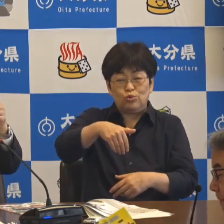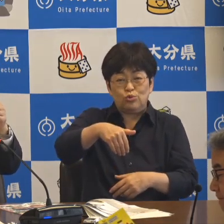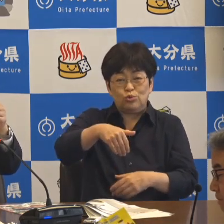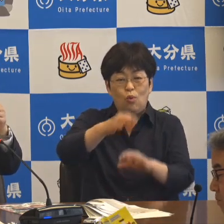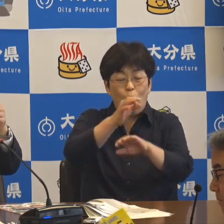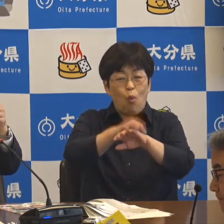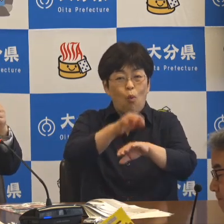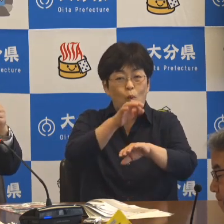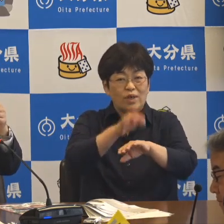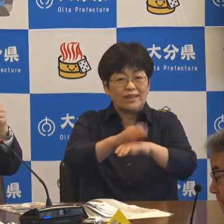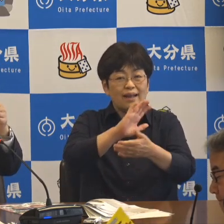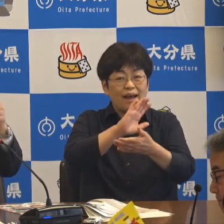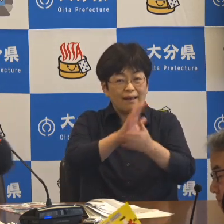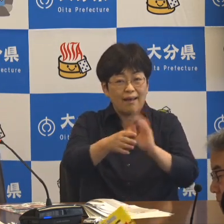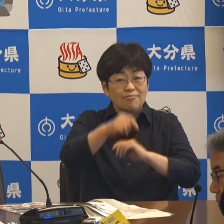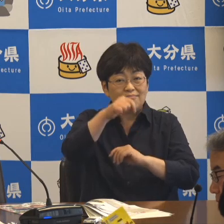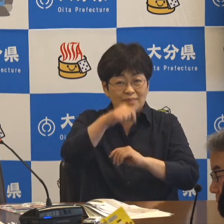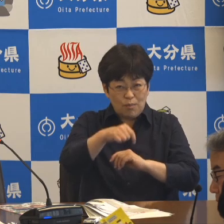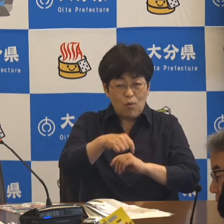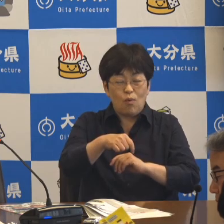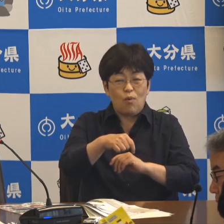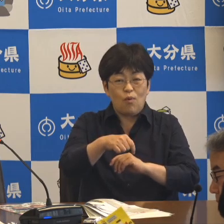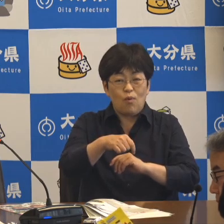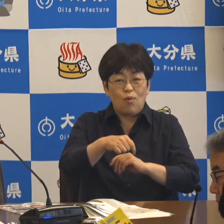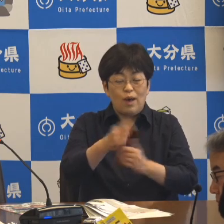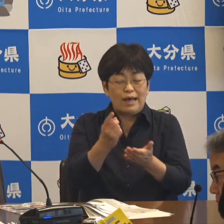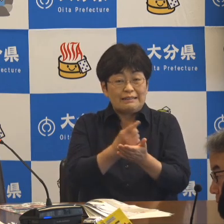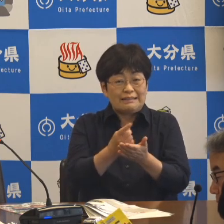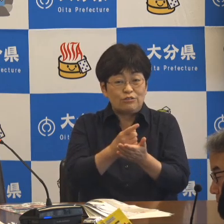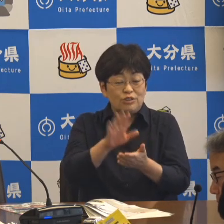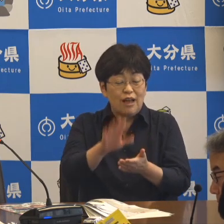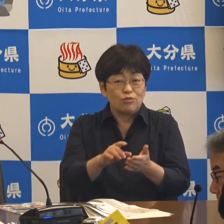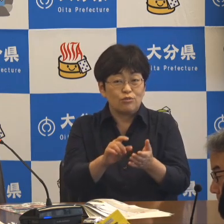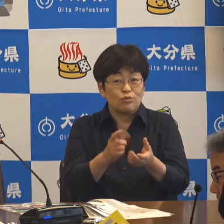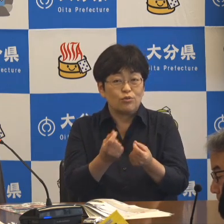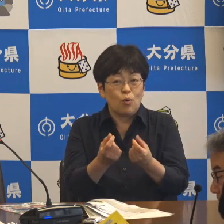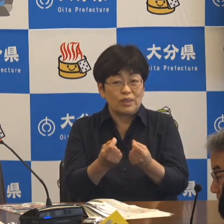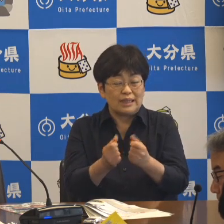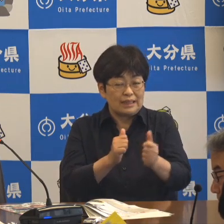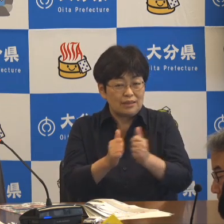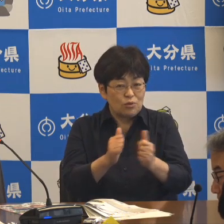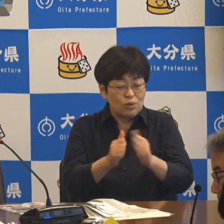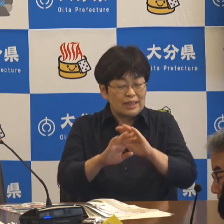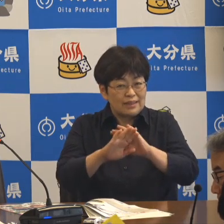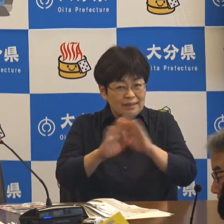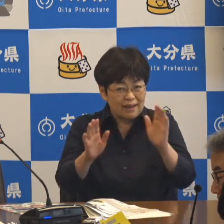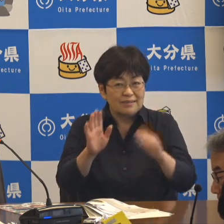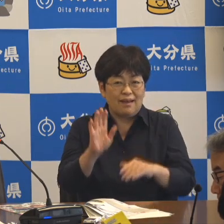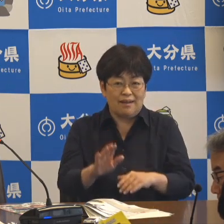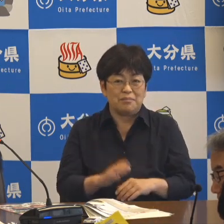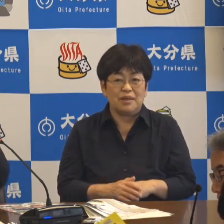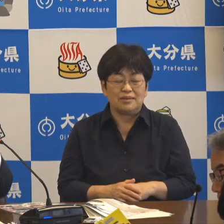でもですね、ここの知事にありますような、競技が開催をされるということで、ございます